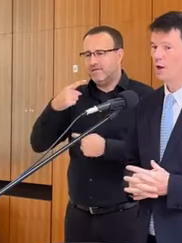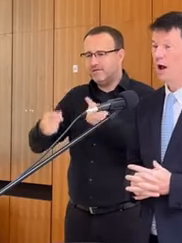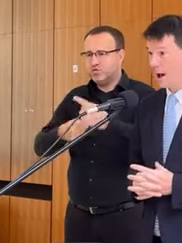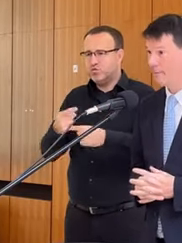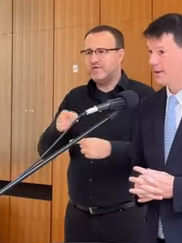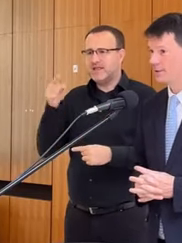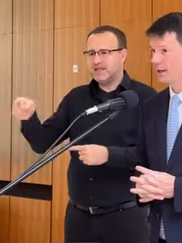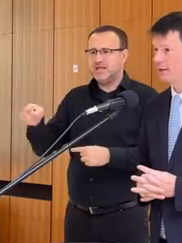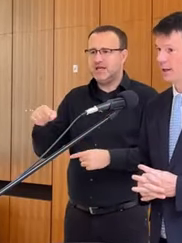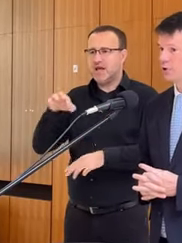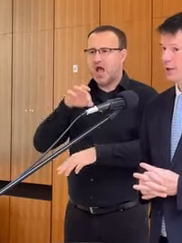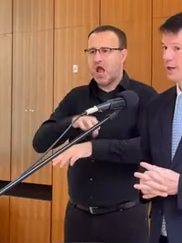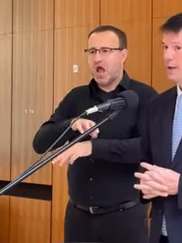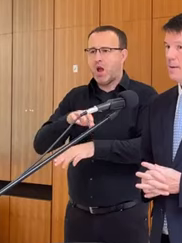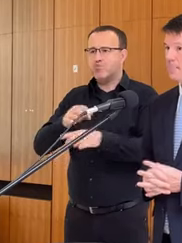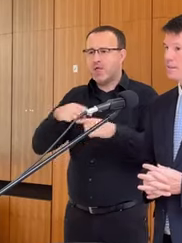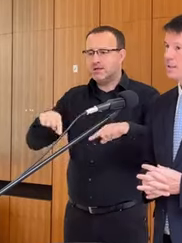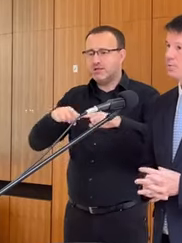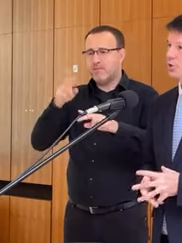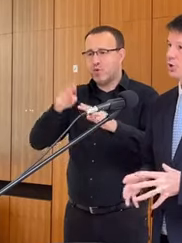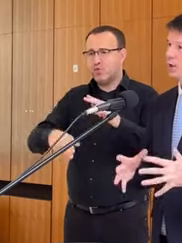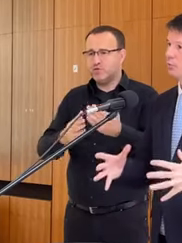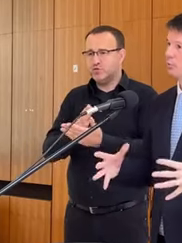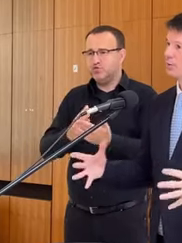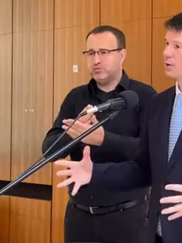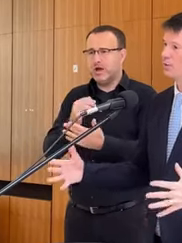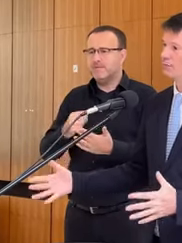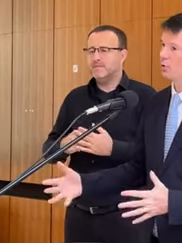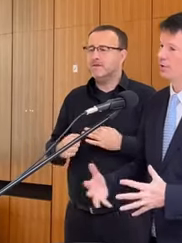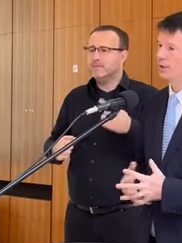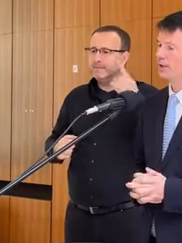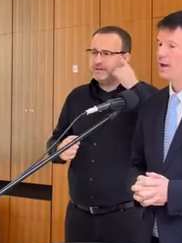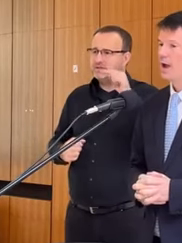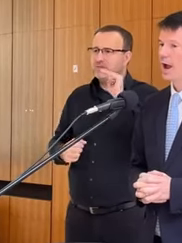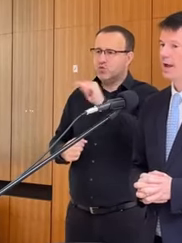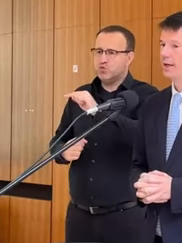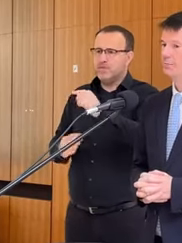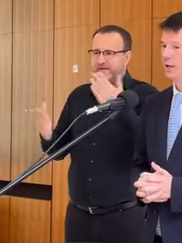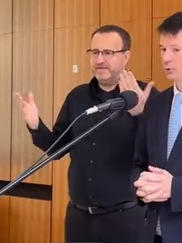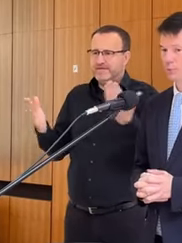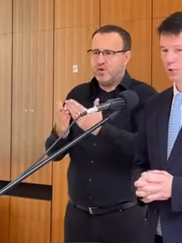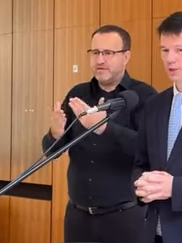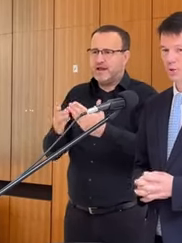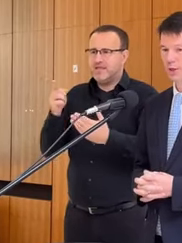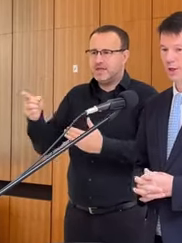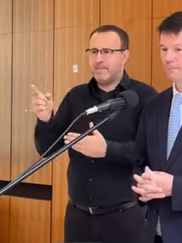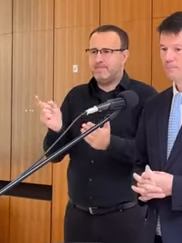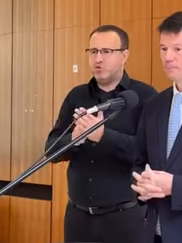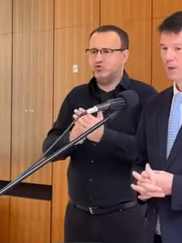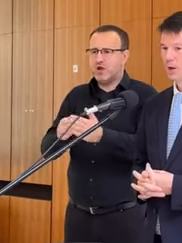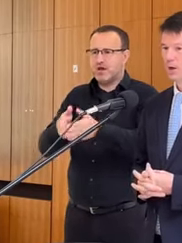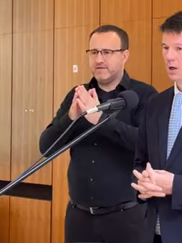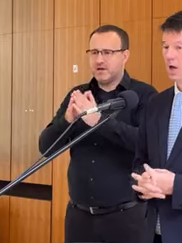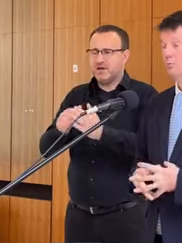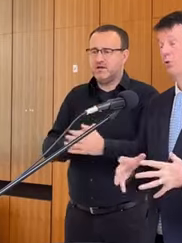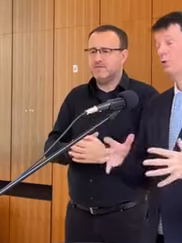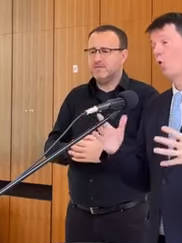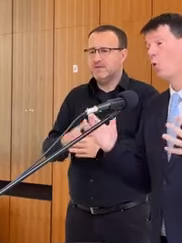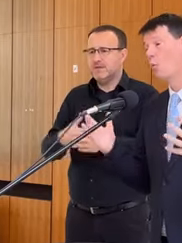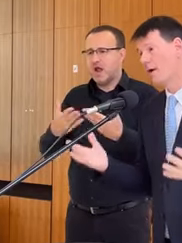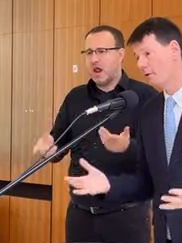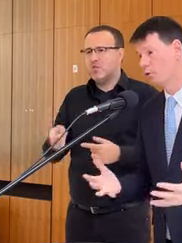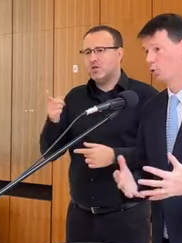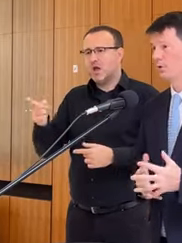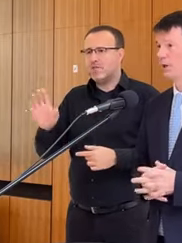týchto APS-iek. Takže myslím si, že týmto sme naozaj vyhoveli aj v tejto požiadavke alebo